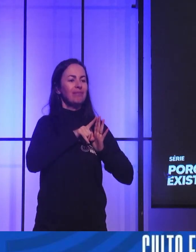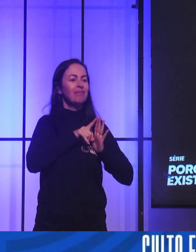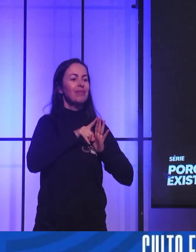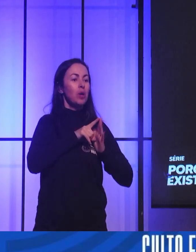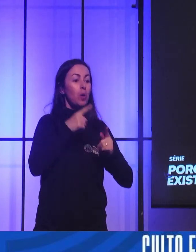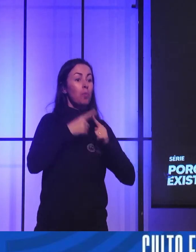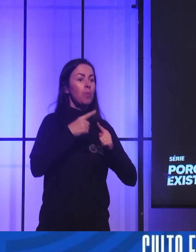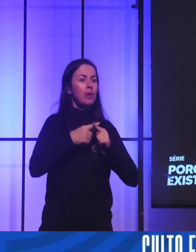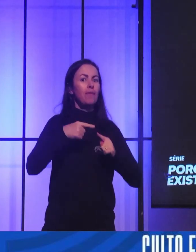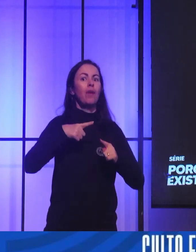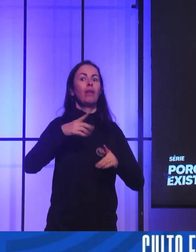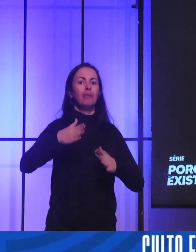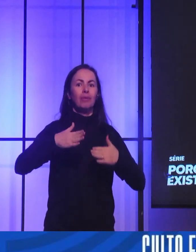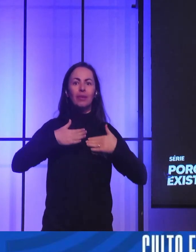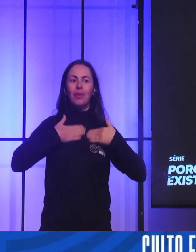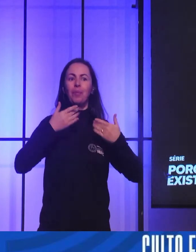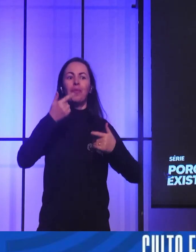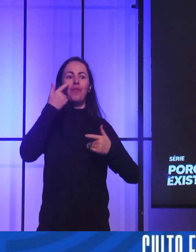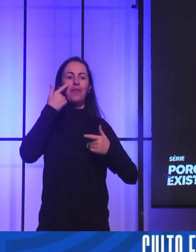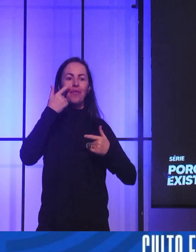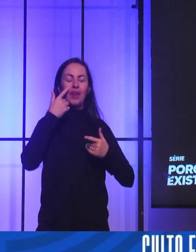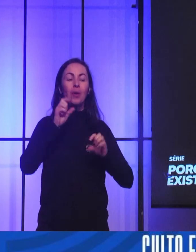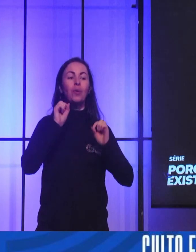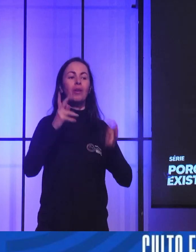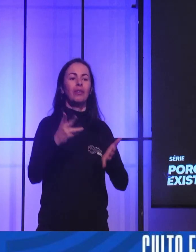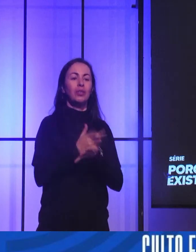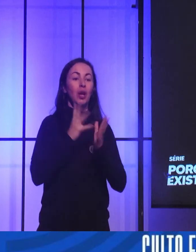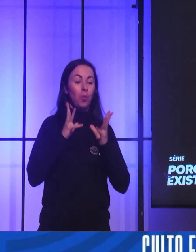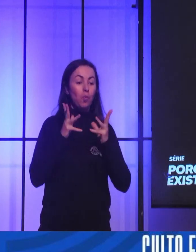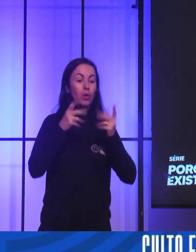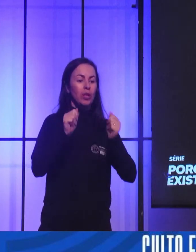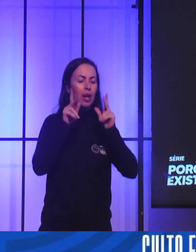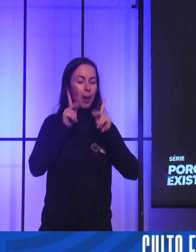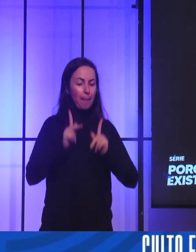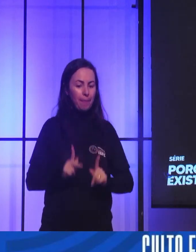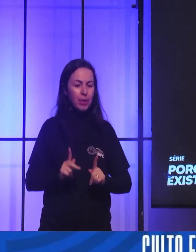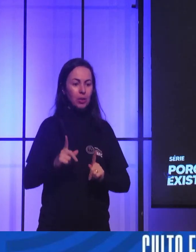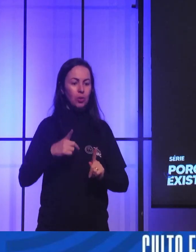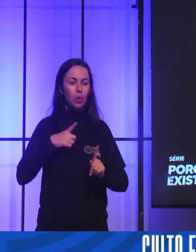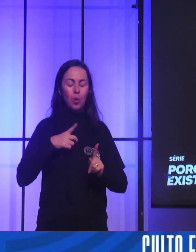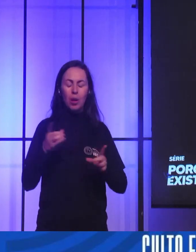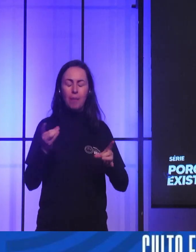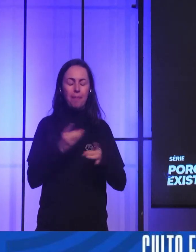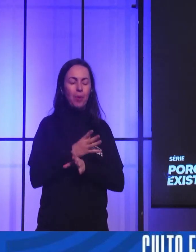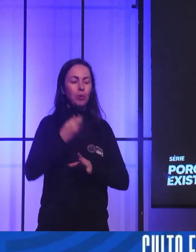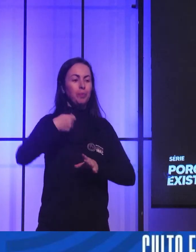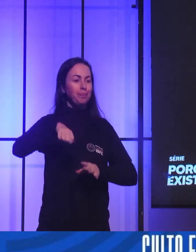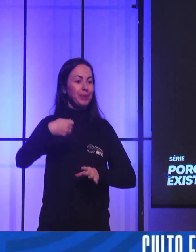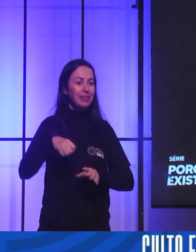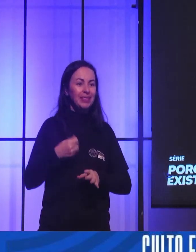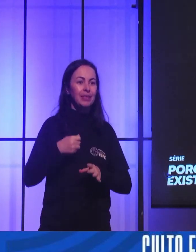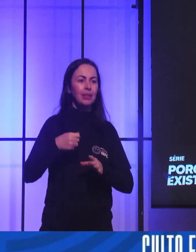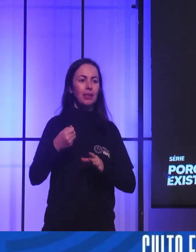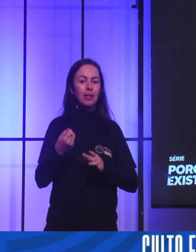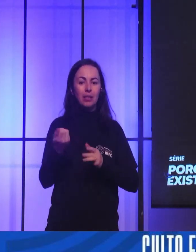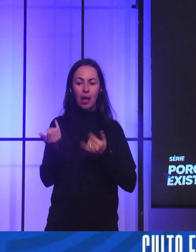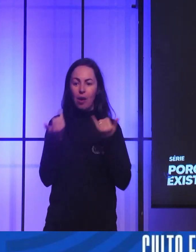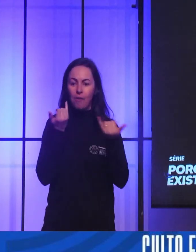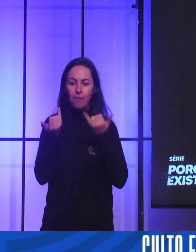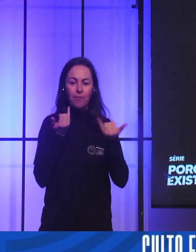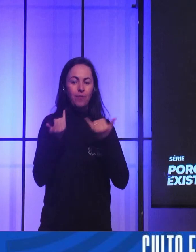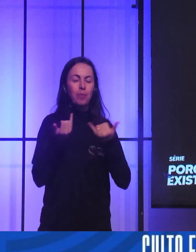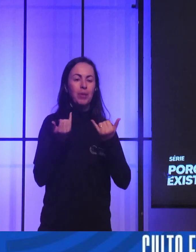Você vai se surpreender com a quantidade de pessoas que estão famintas por ouvir a verdade de